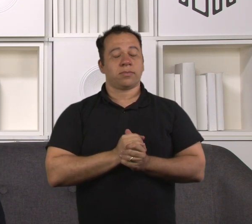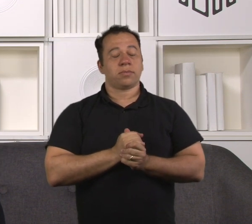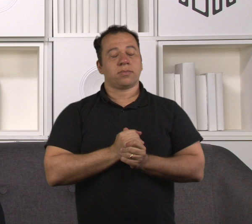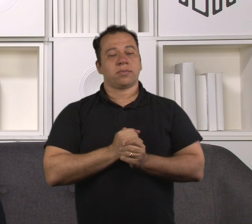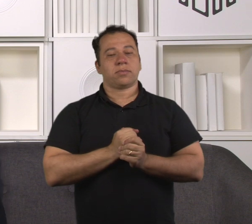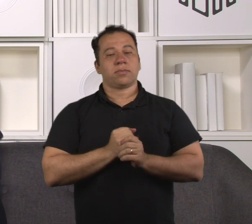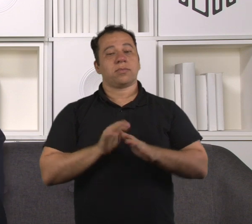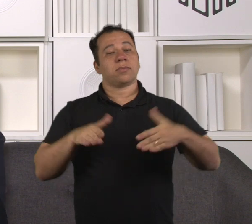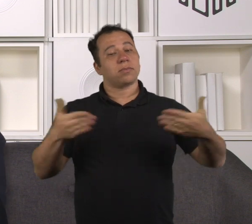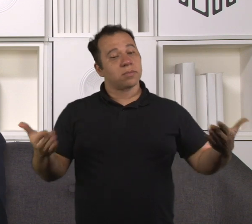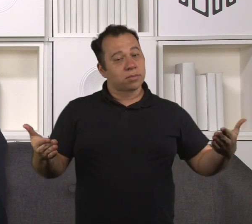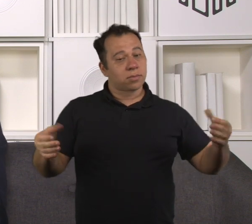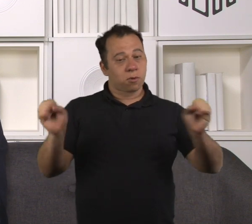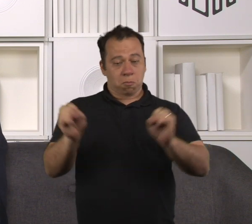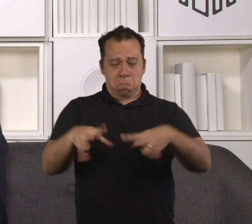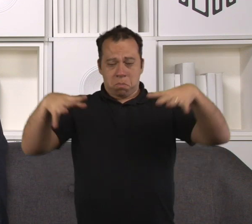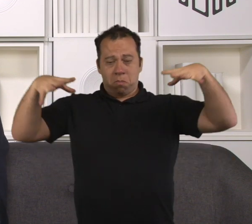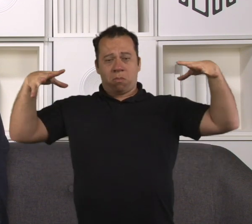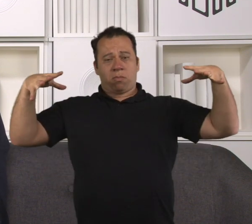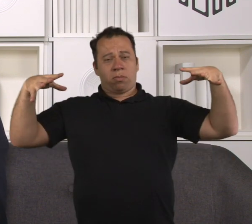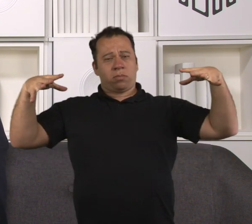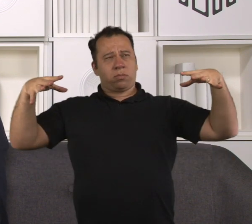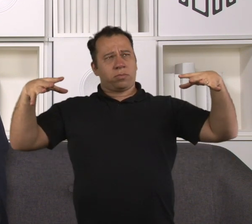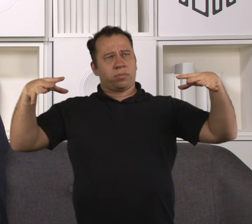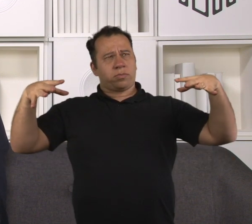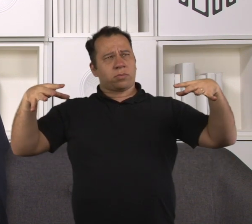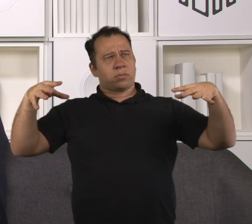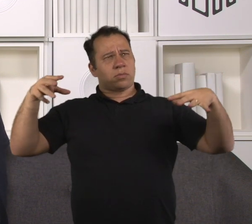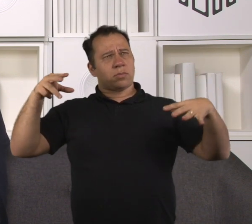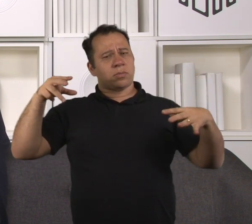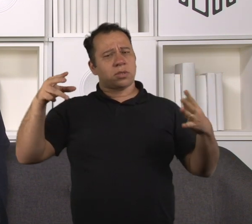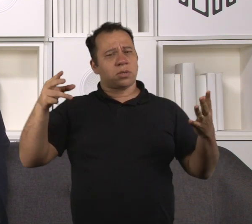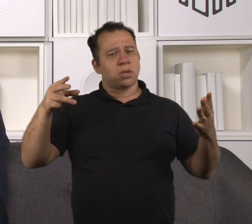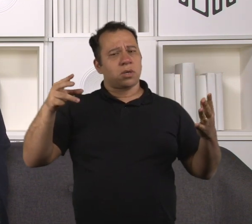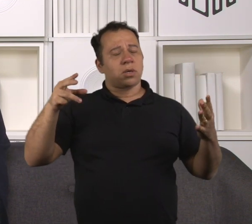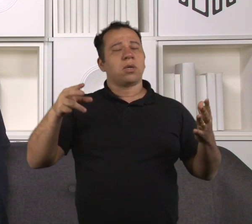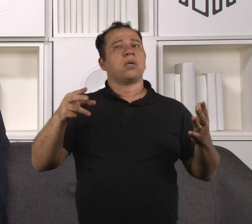sinais miraculosos. Isso faz lembrar aquele ditado chinês,